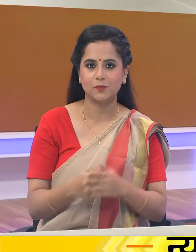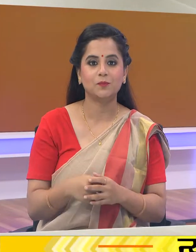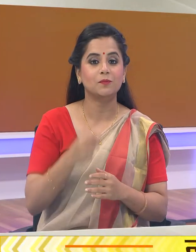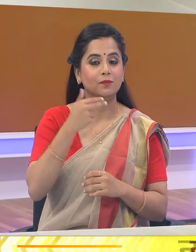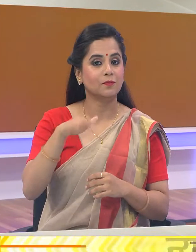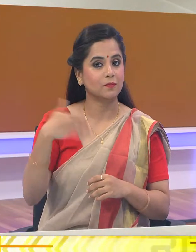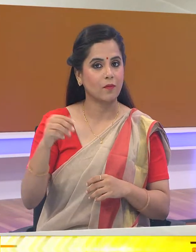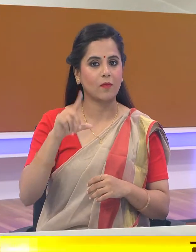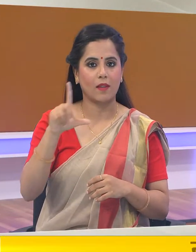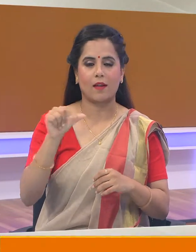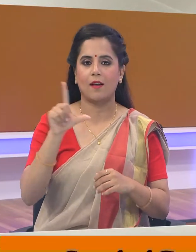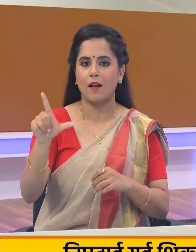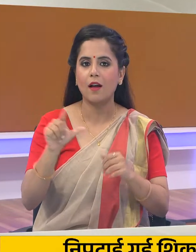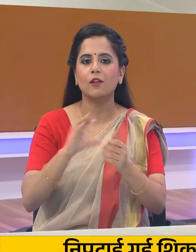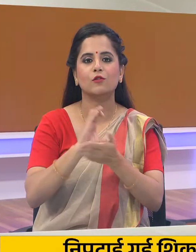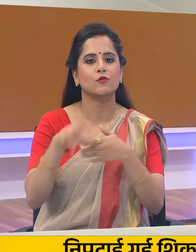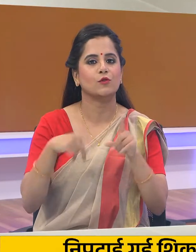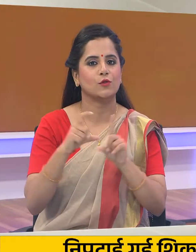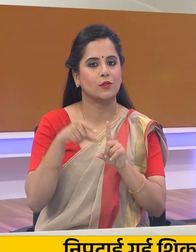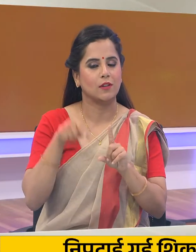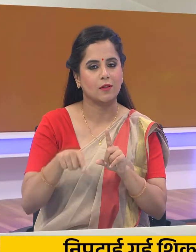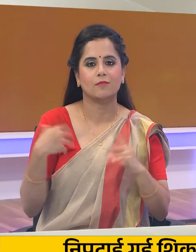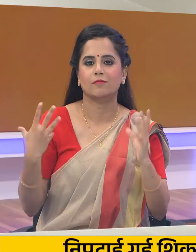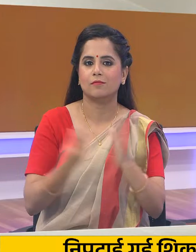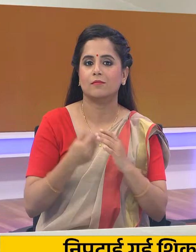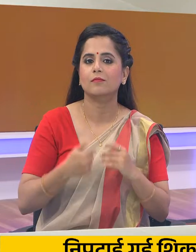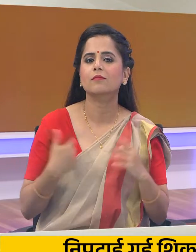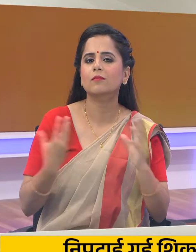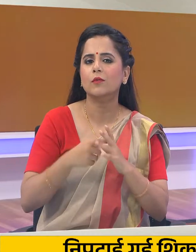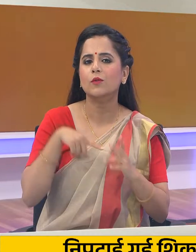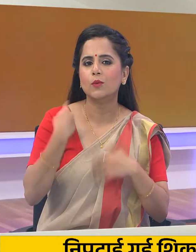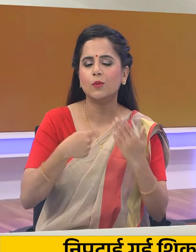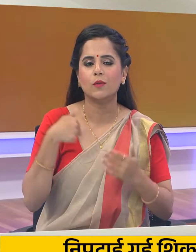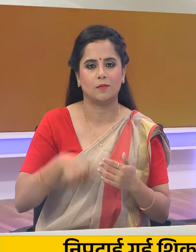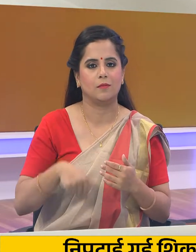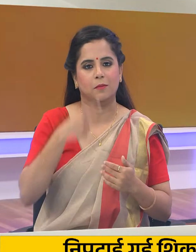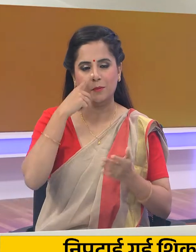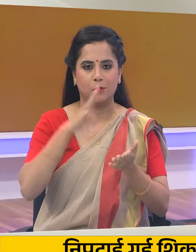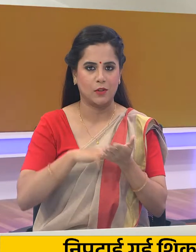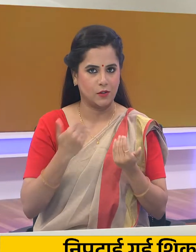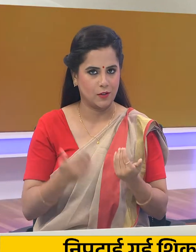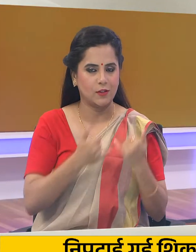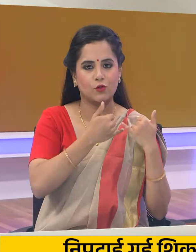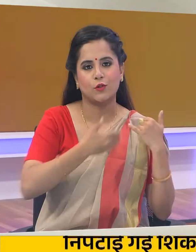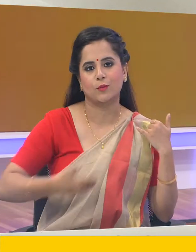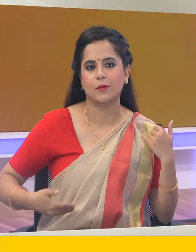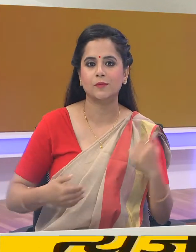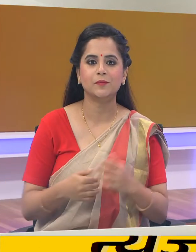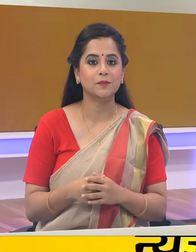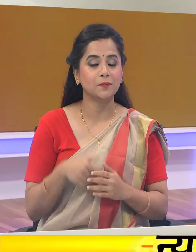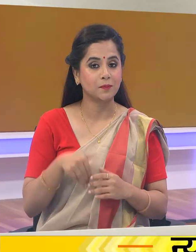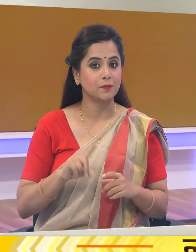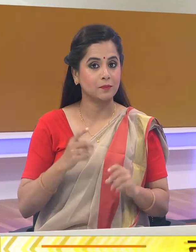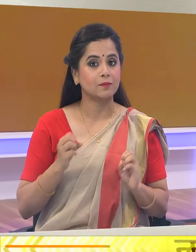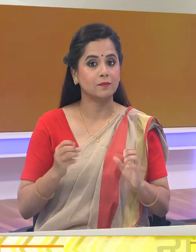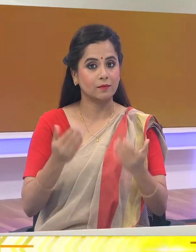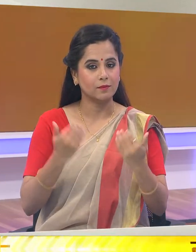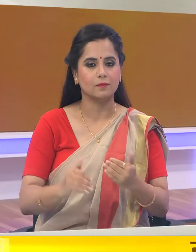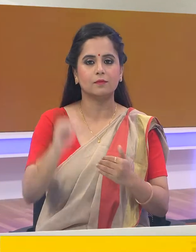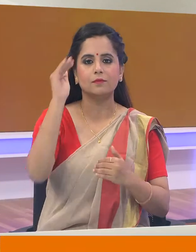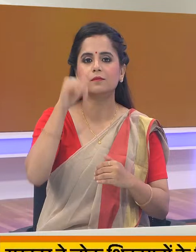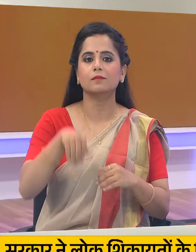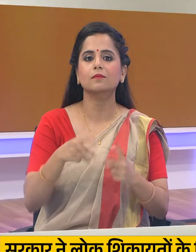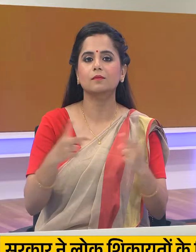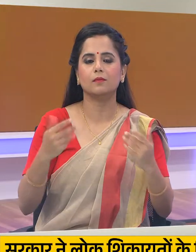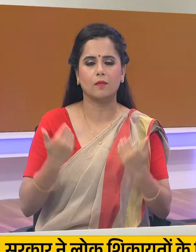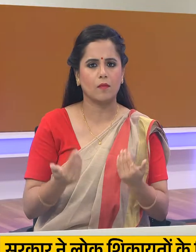हूं लालचंद्र सिंह और हमारे साथ मौजूद हैं हमारी सहयोगी मनीषा शर्मा। सबसे पहले बुलेटिन में देख लेते